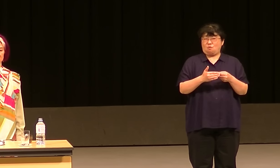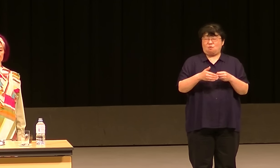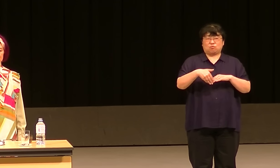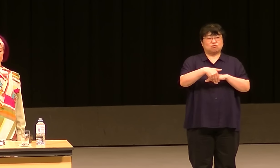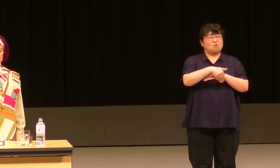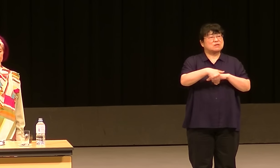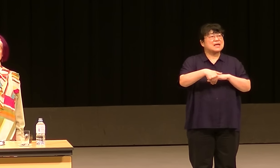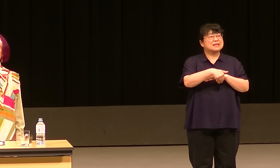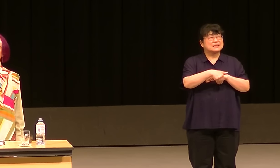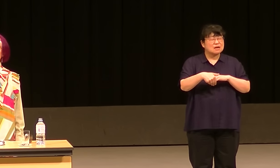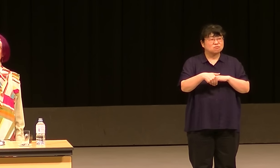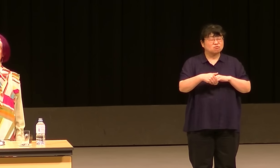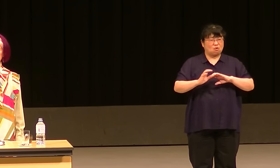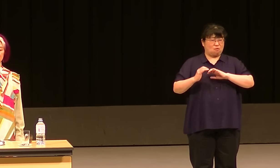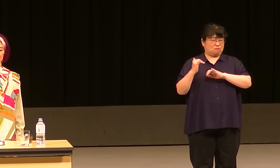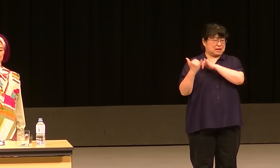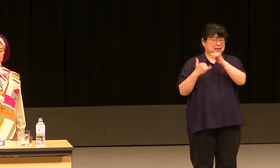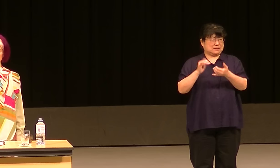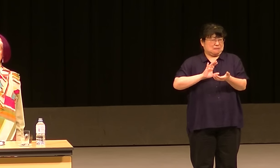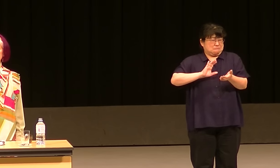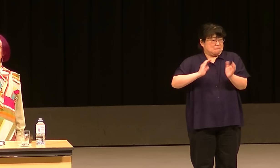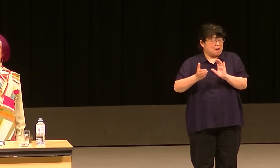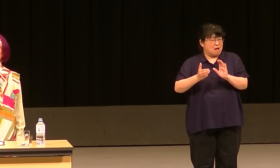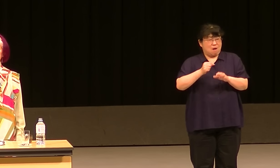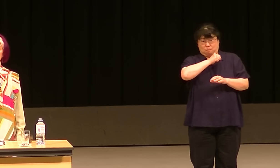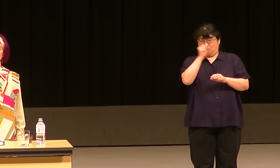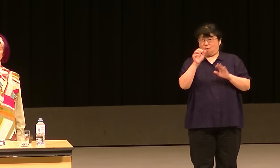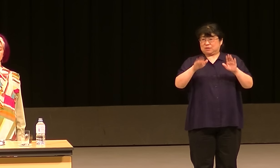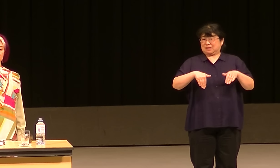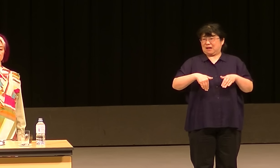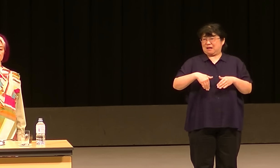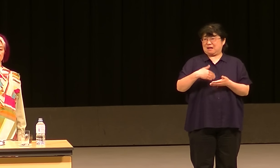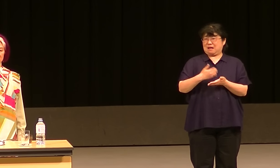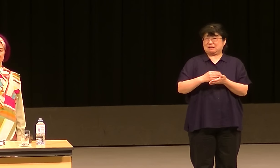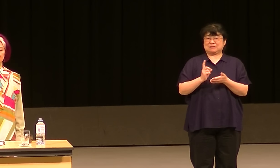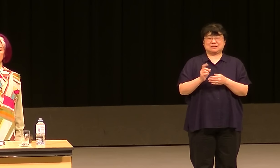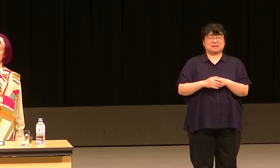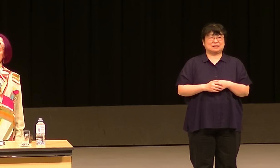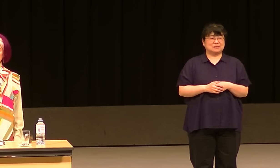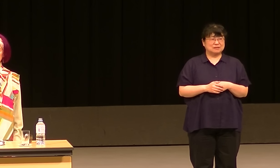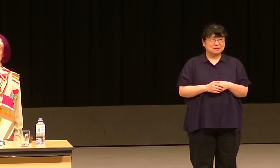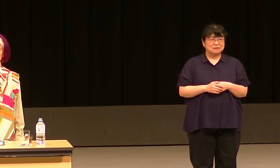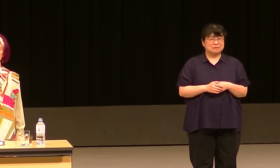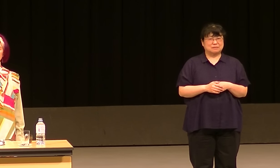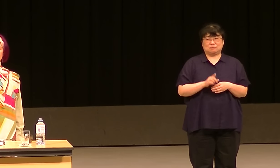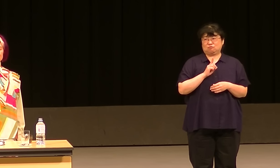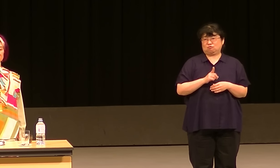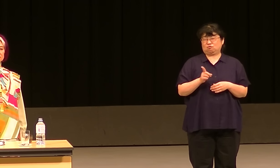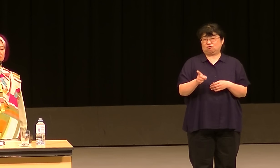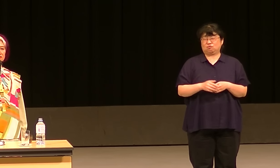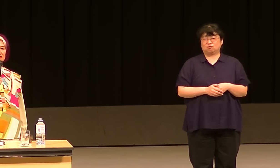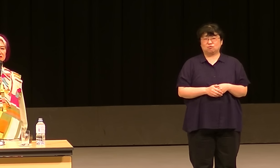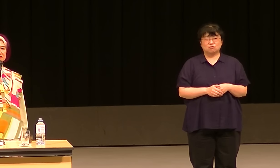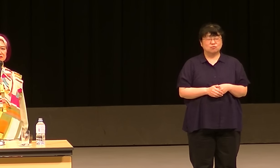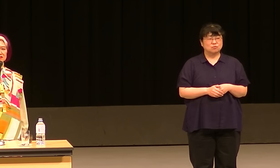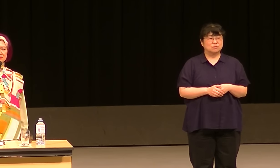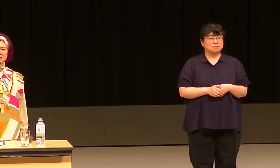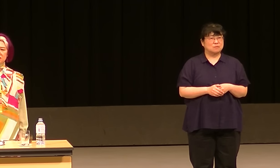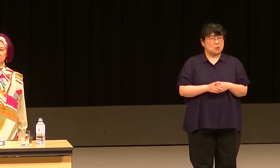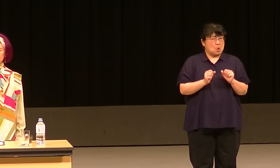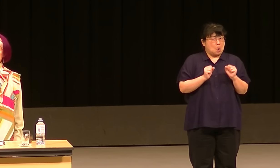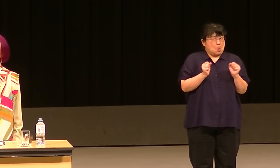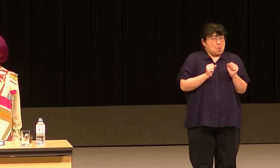史的大転換を実現いたしました、などと言い、そしてこれがまたすごく怖かったん